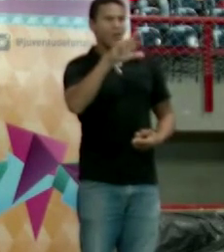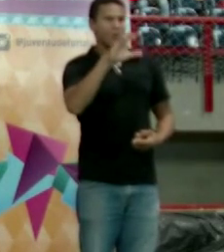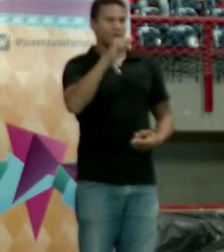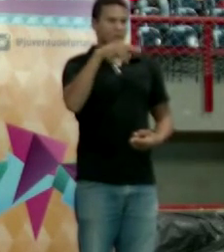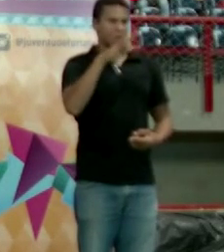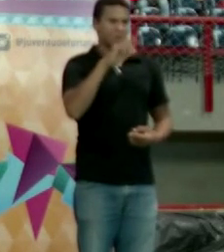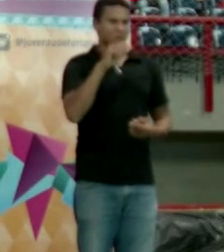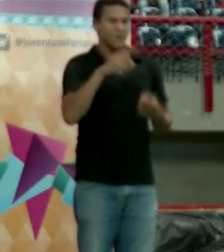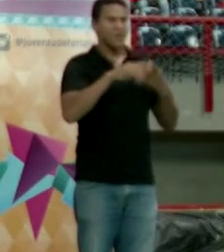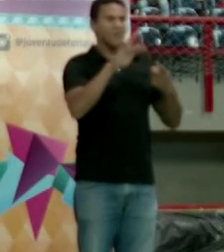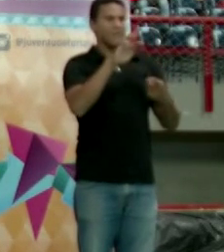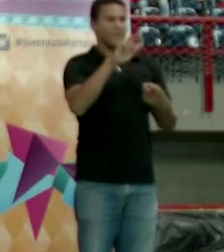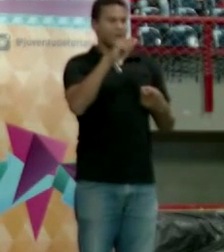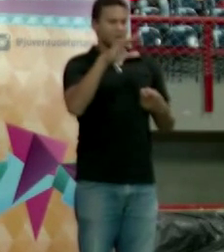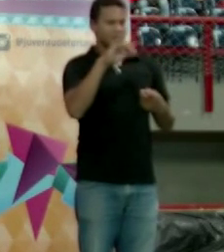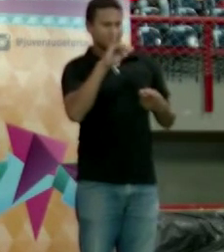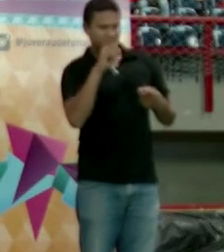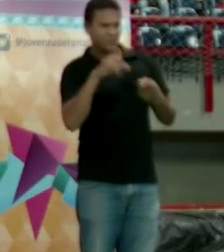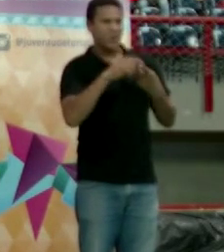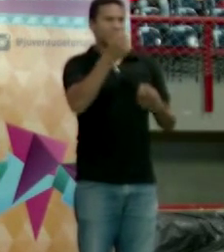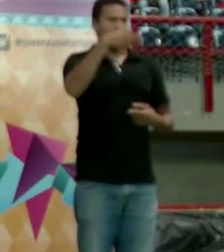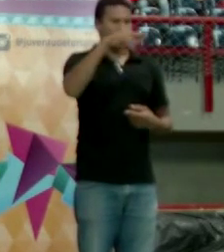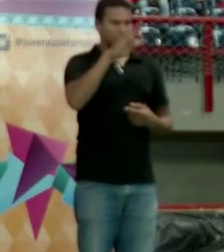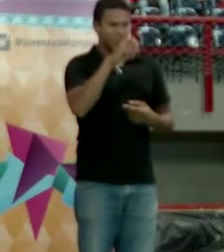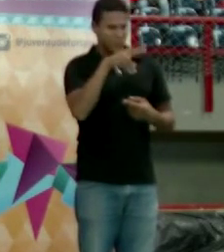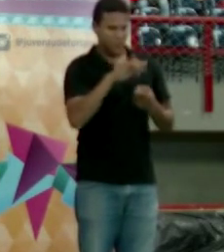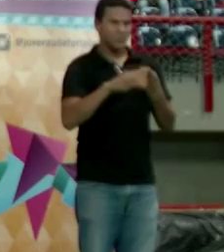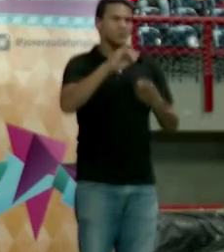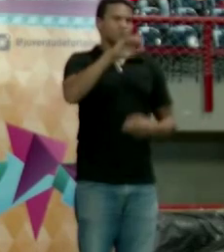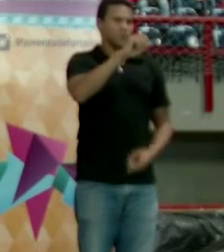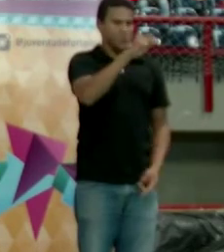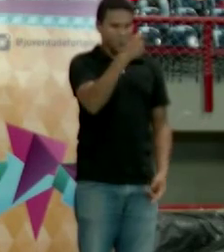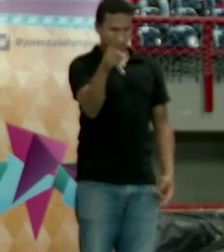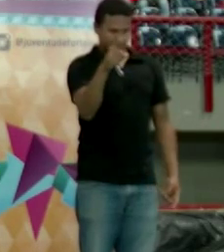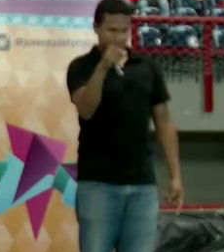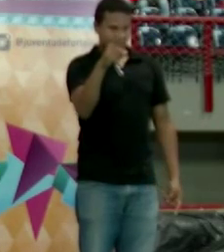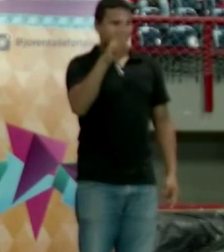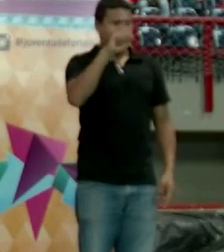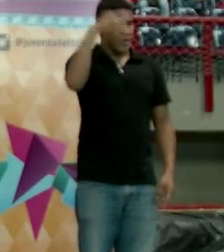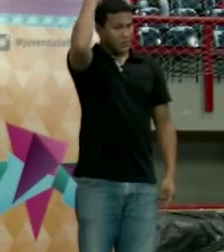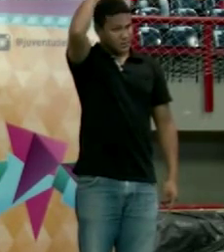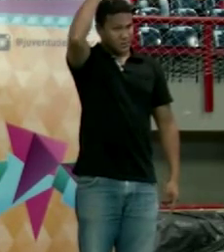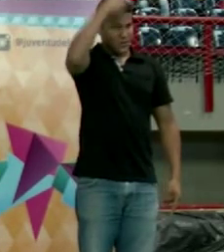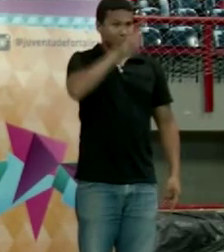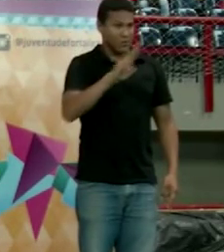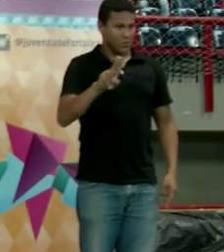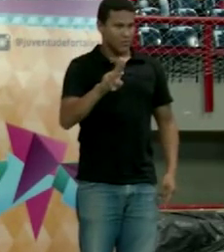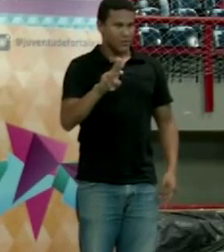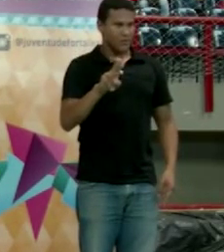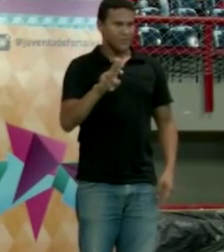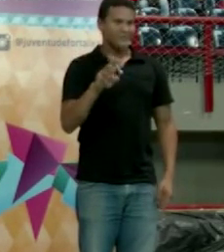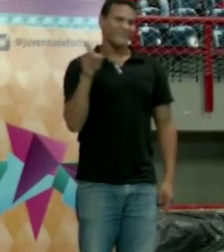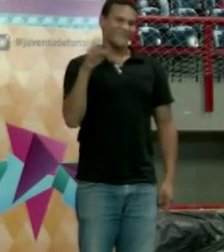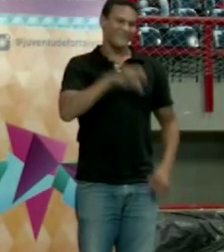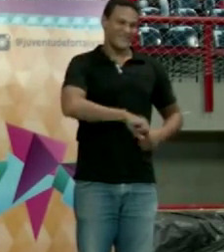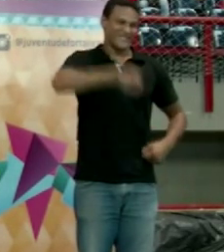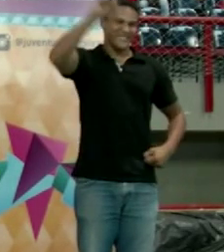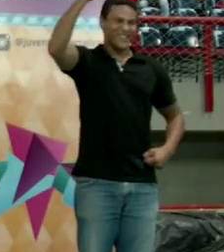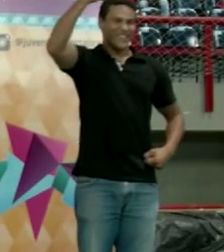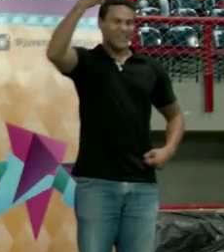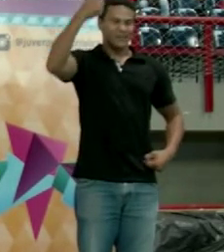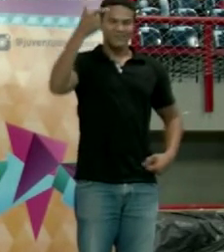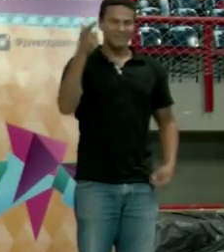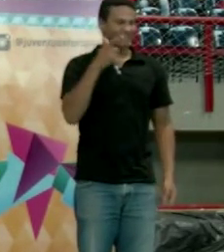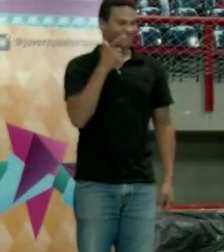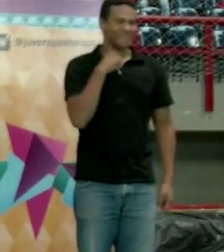Francisco, Antônio, João, só nome de santos. No caso dele, não deu certo. Porque